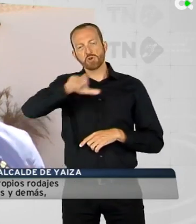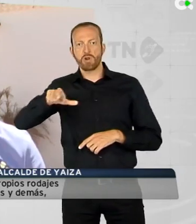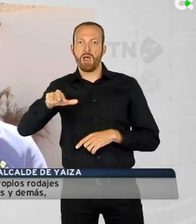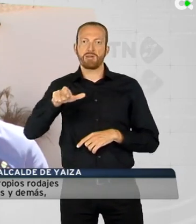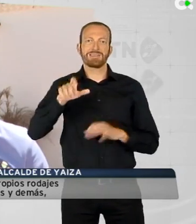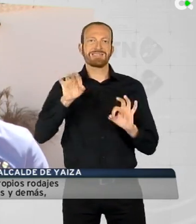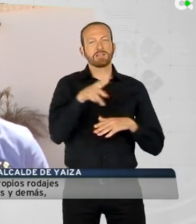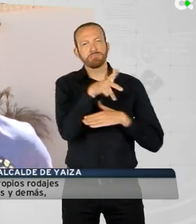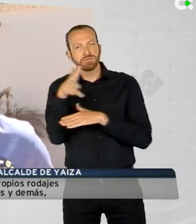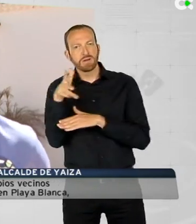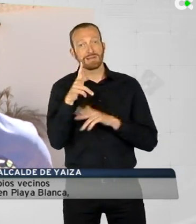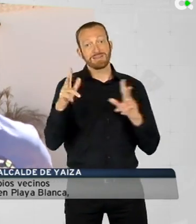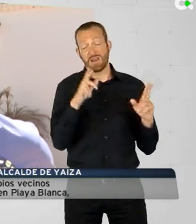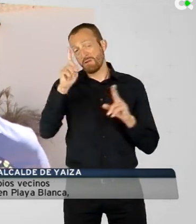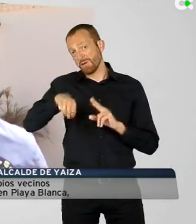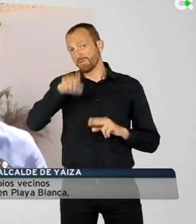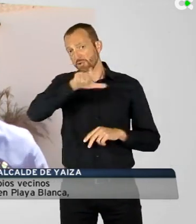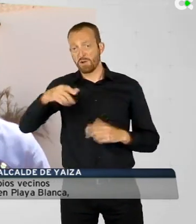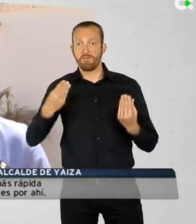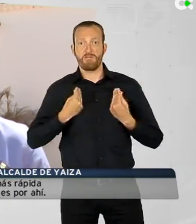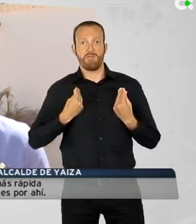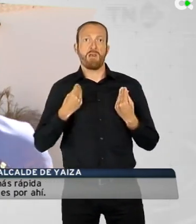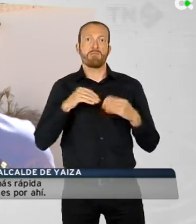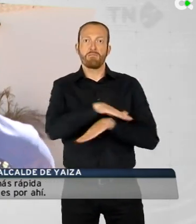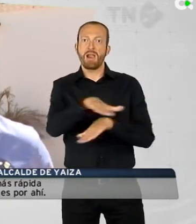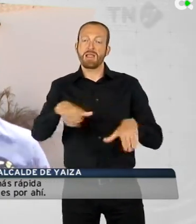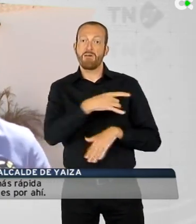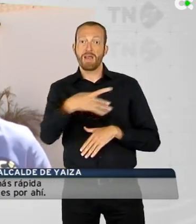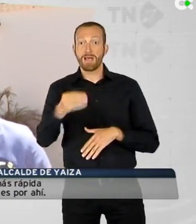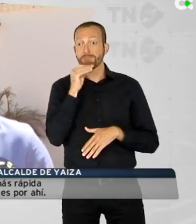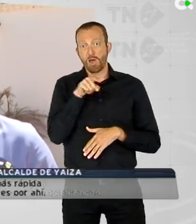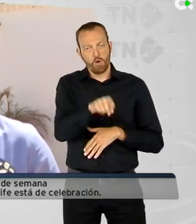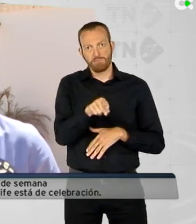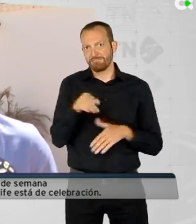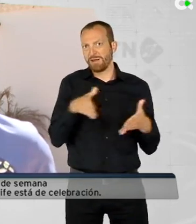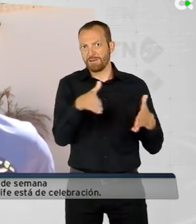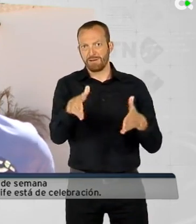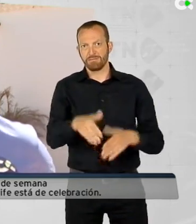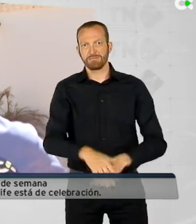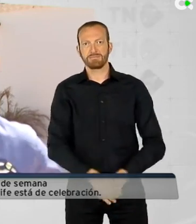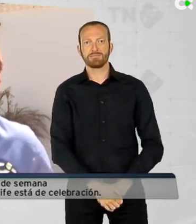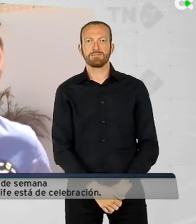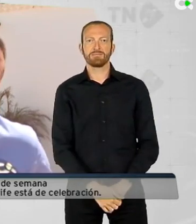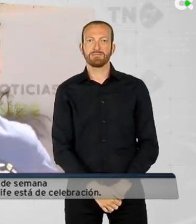rodajes de series y demás, y los propios vecinos que trabajan en Playa Blanca, la vía más rápida de salir es por ahí.